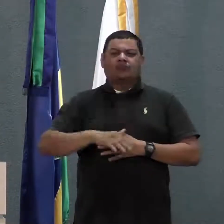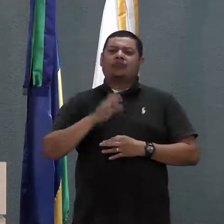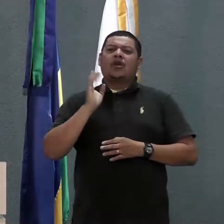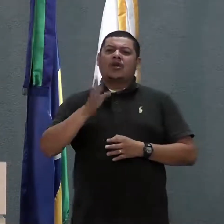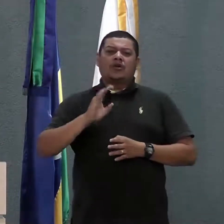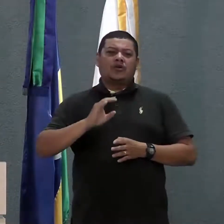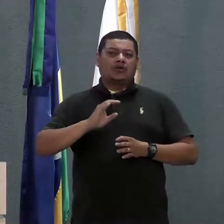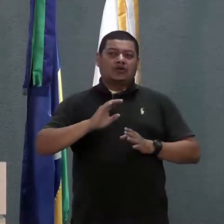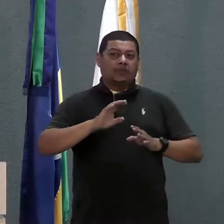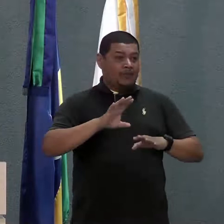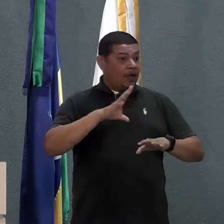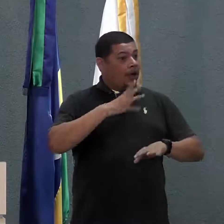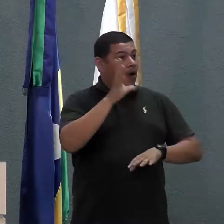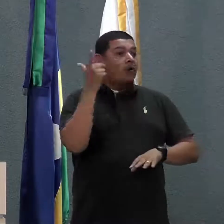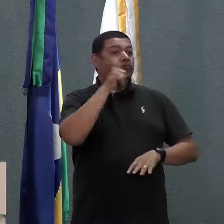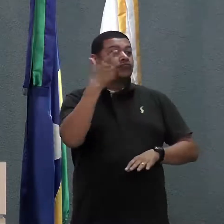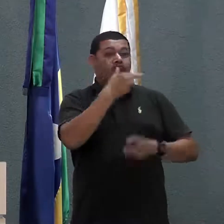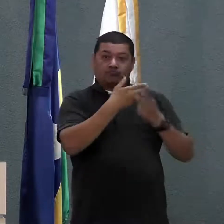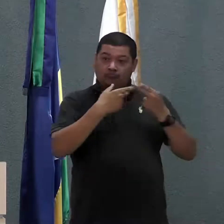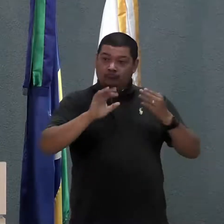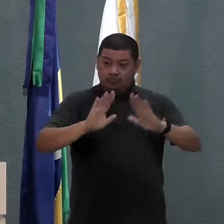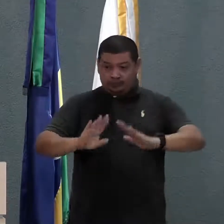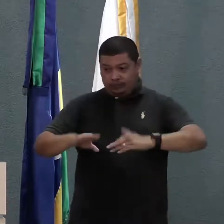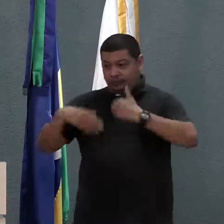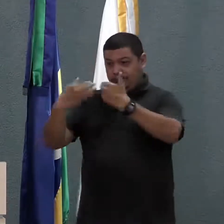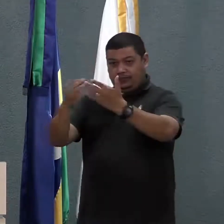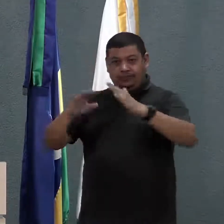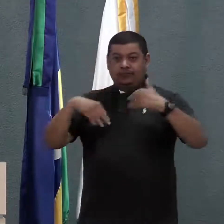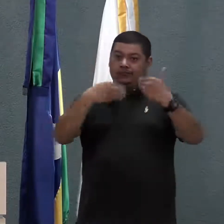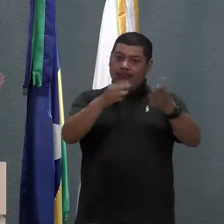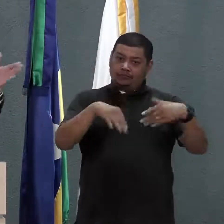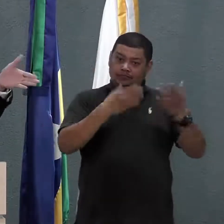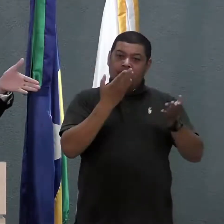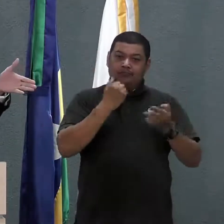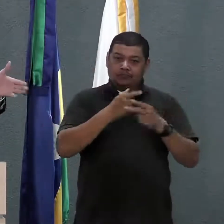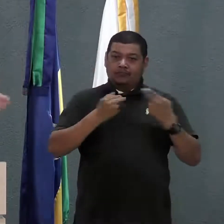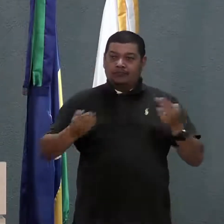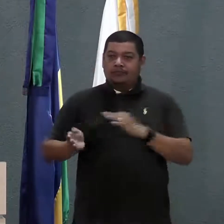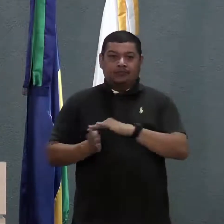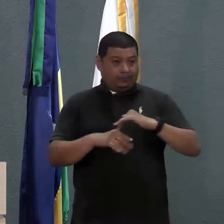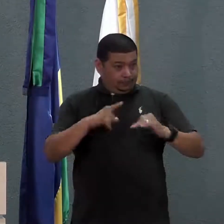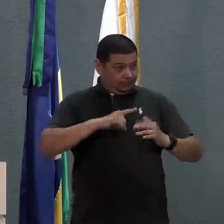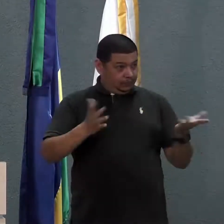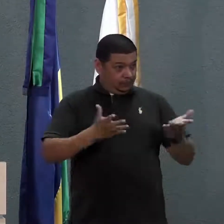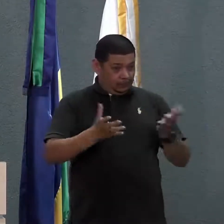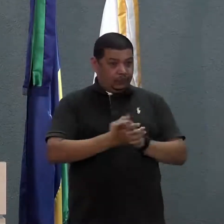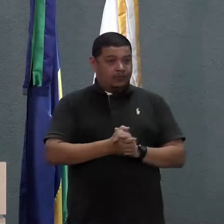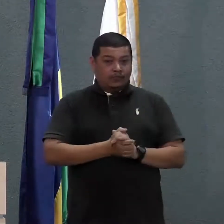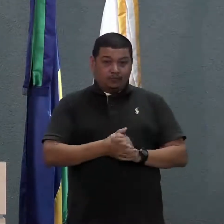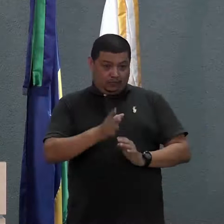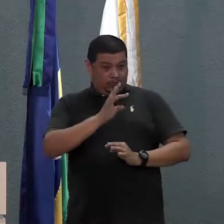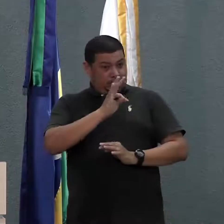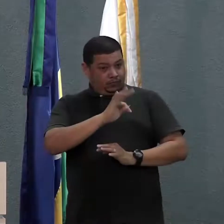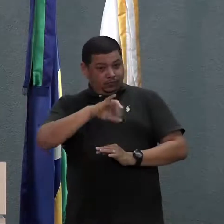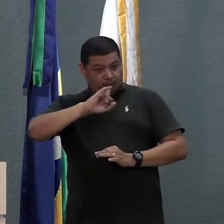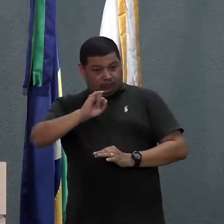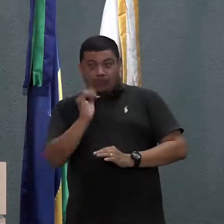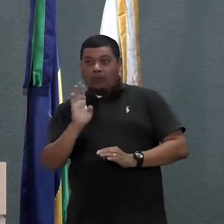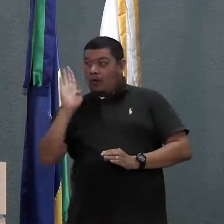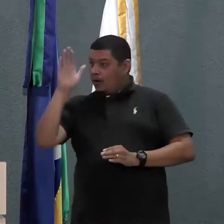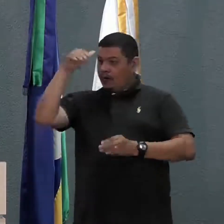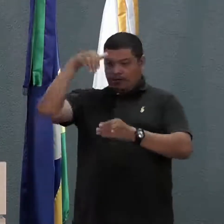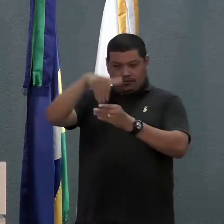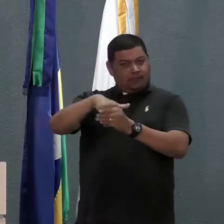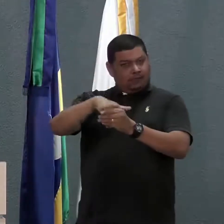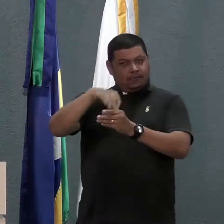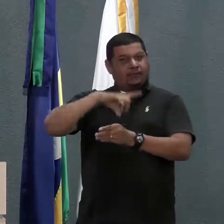feitas com a arrecadação também de alimentos. Estamos recebendo hoje o Tribunal Regional Eleitoral, está